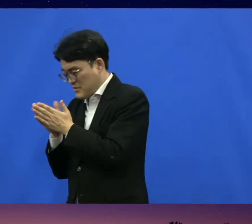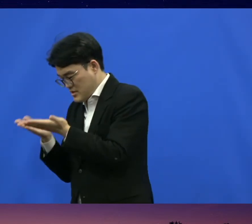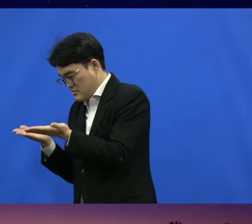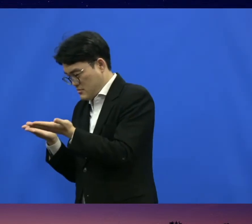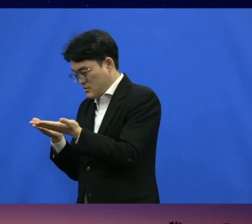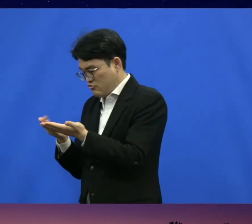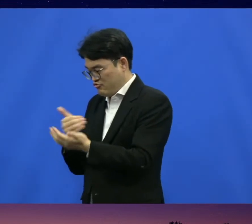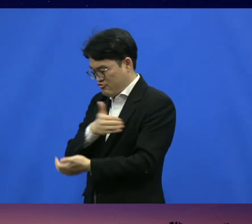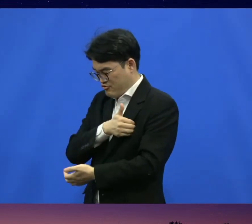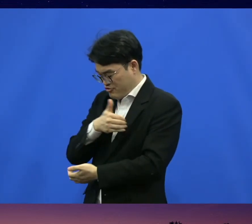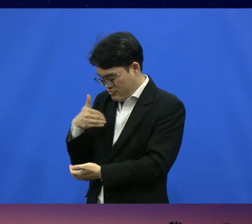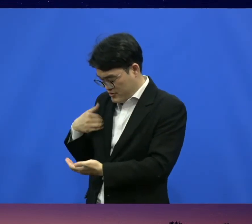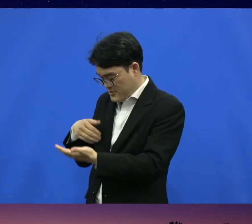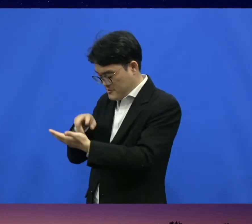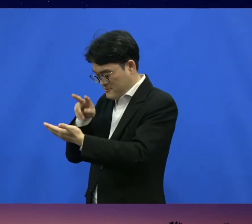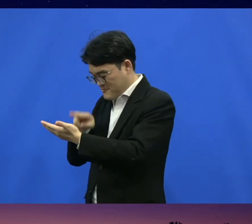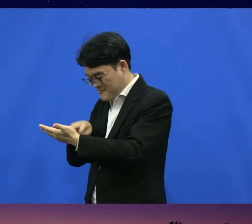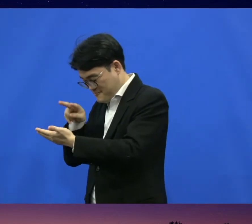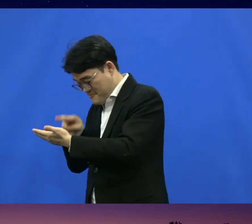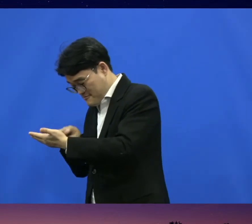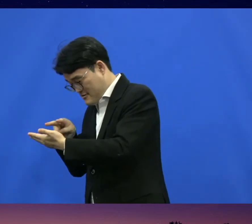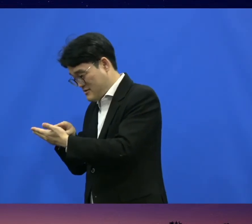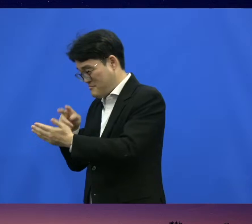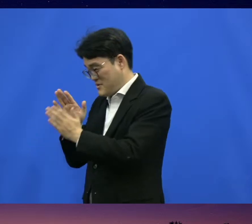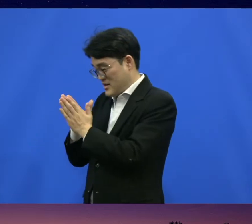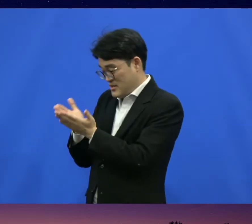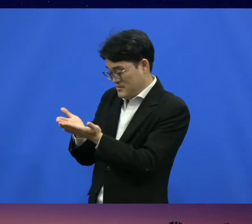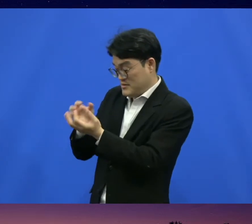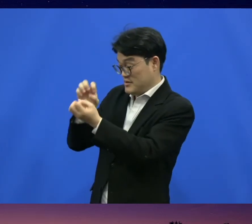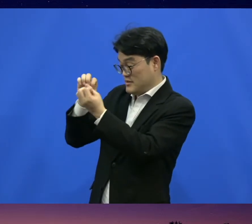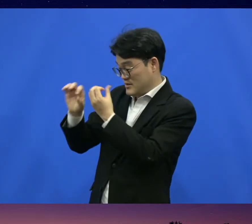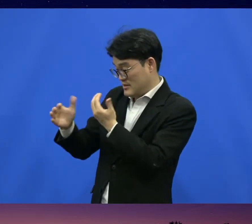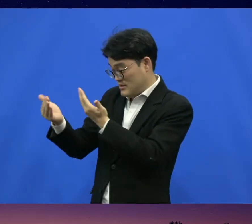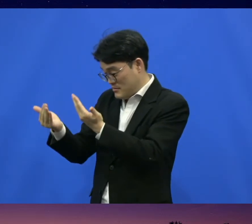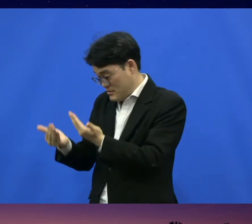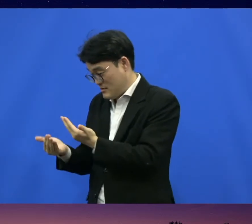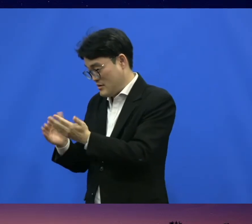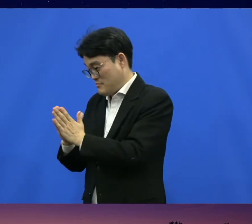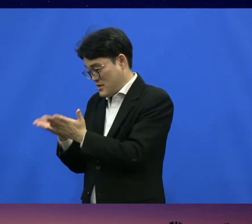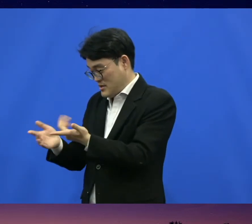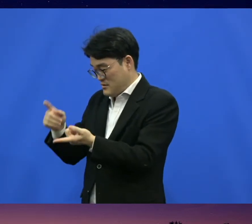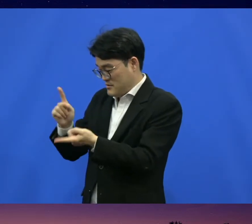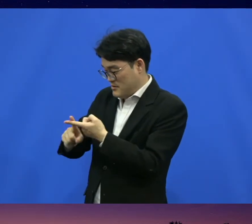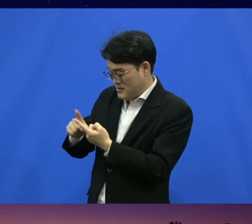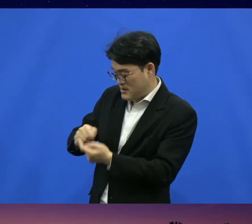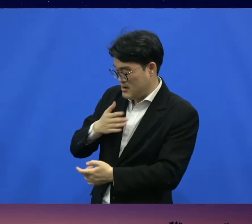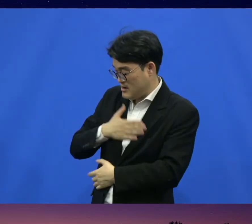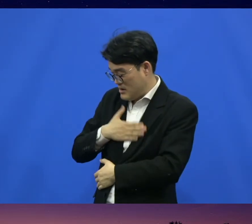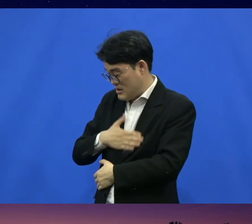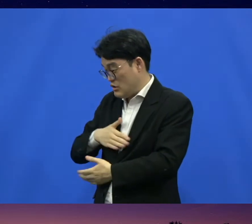돼요. 충분히 말씀을 듣고 시작해도 늦지 않아요.